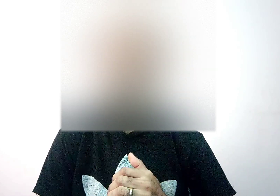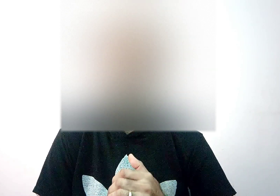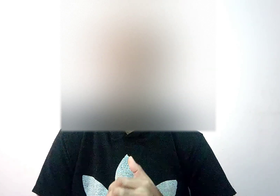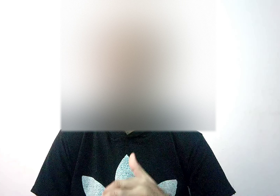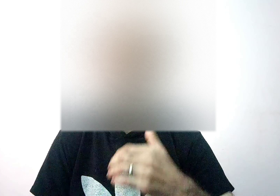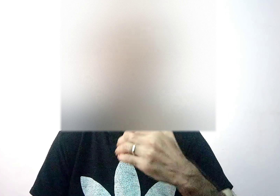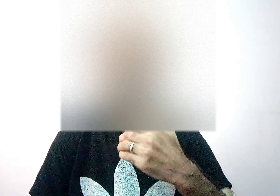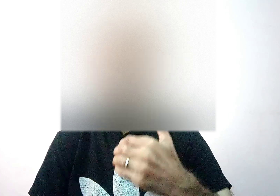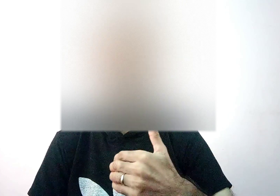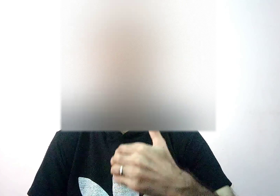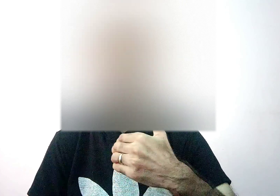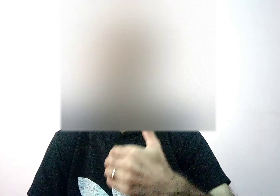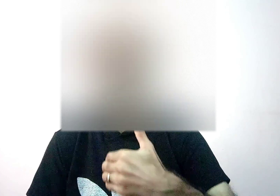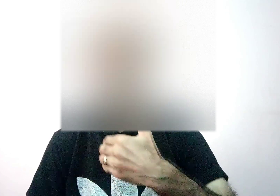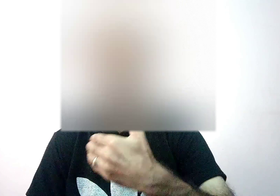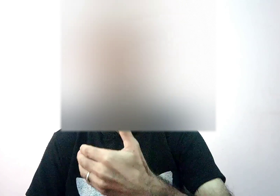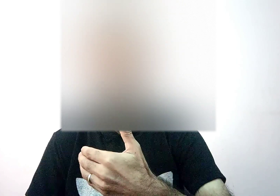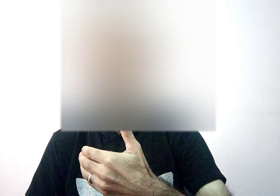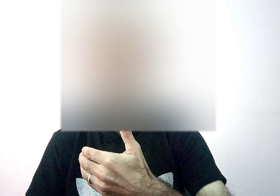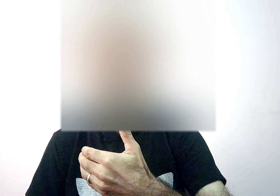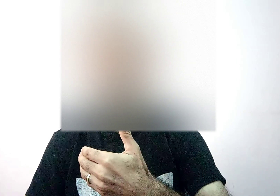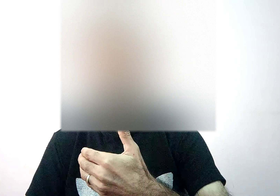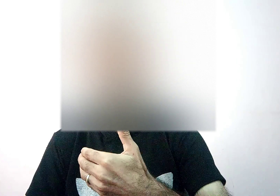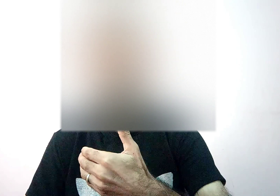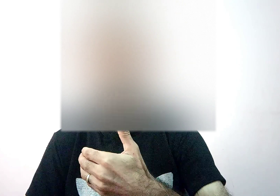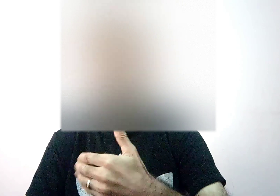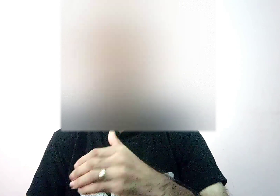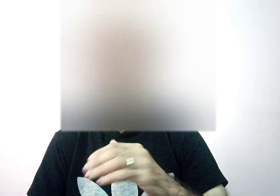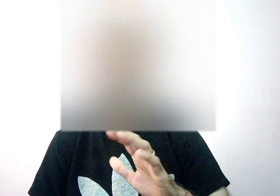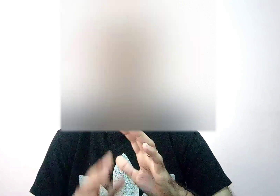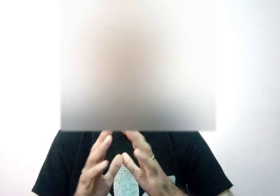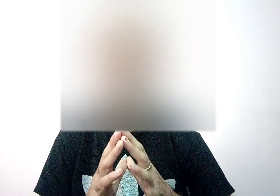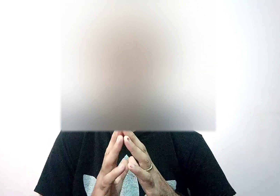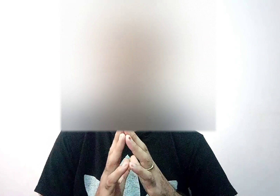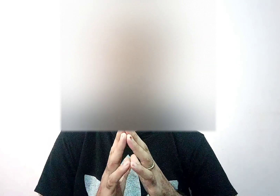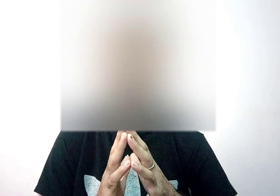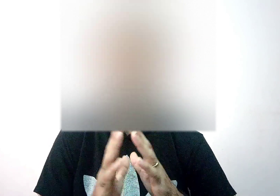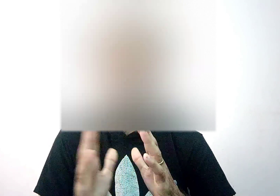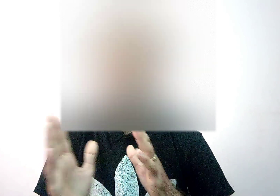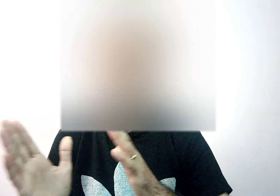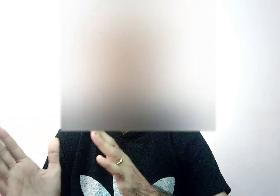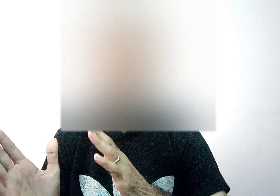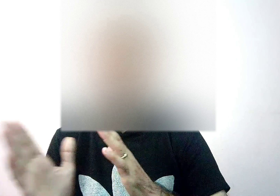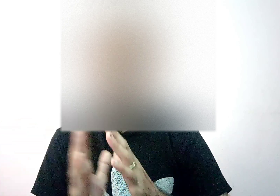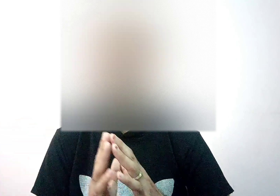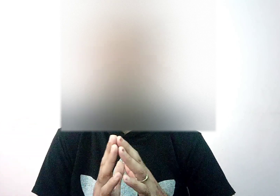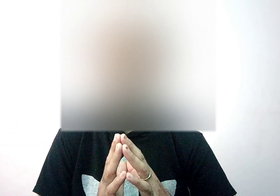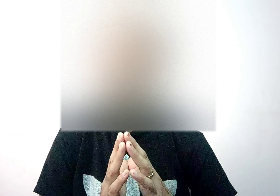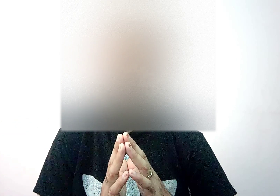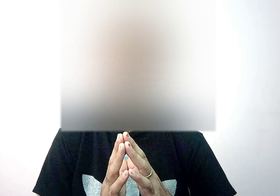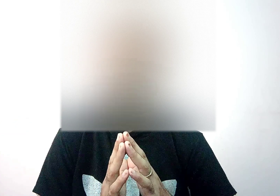احمد يعتبر على المحك، خاصه بعد الاحداث الداخليه اللي حدثت في